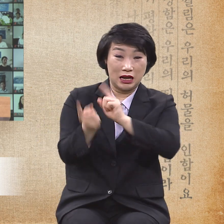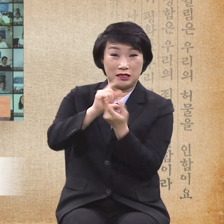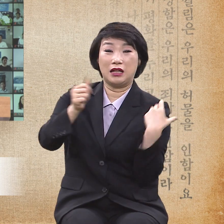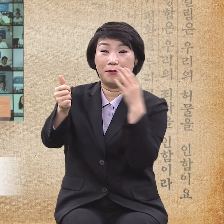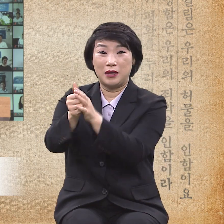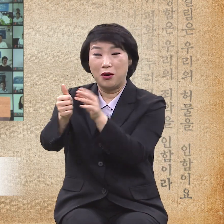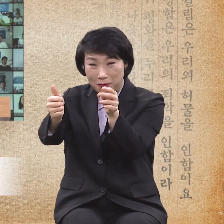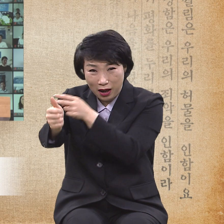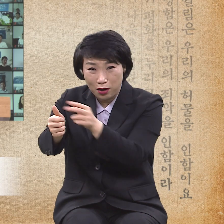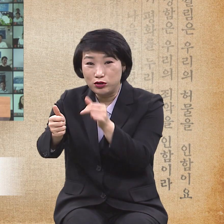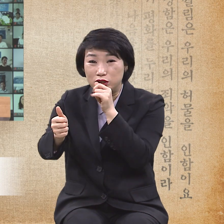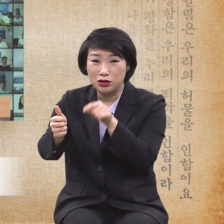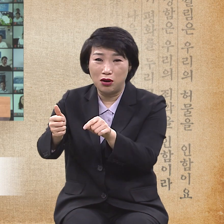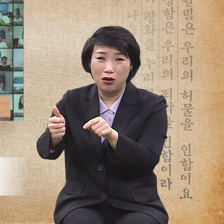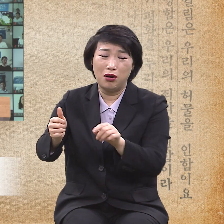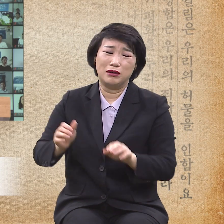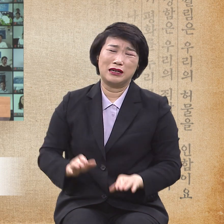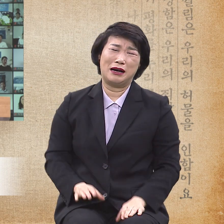거야.